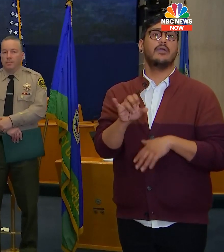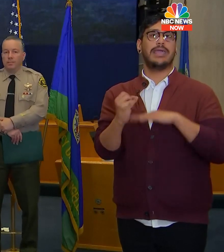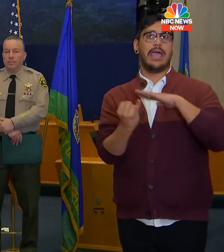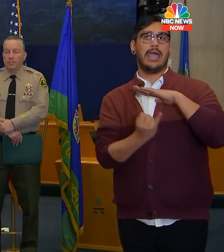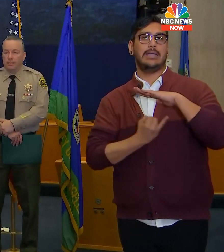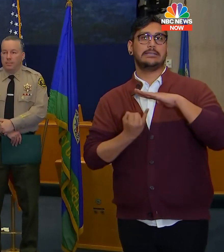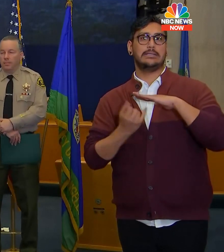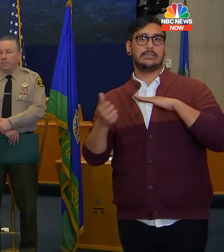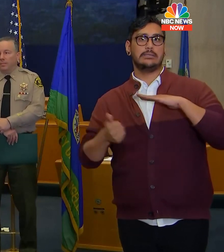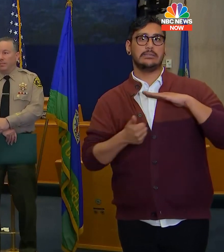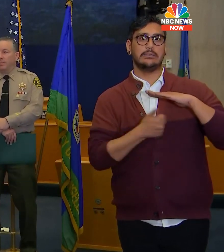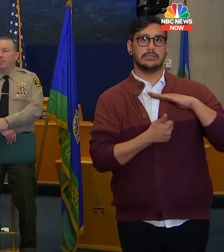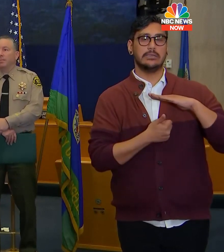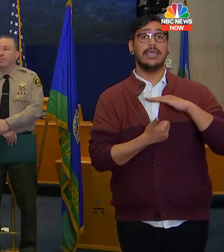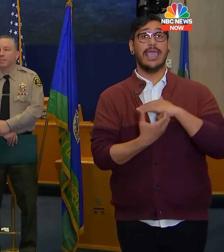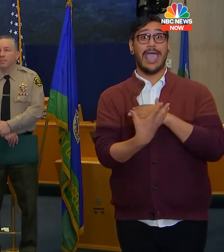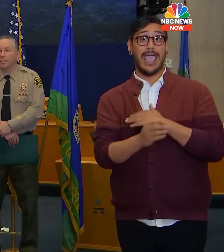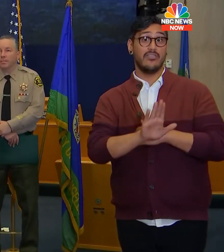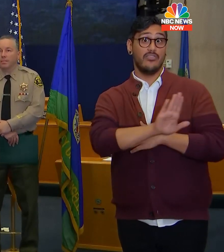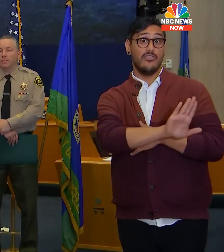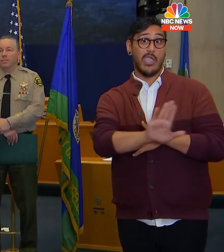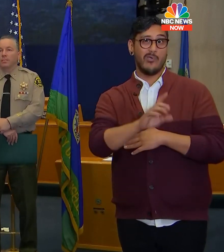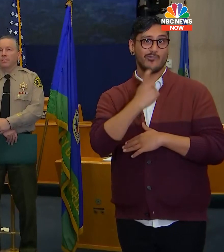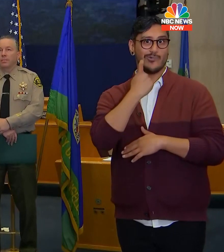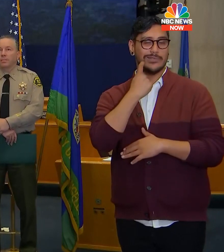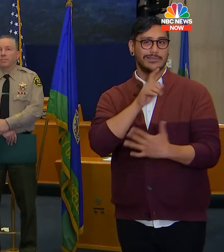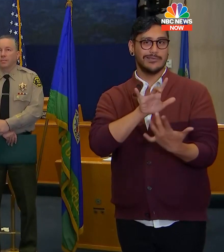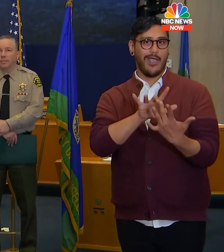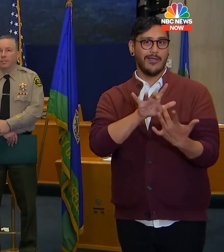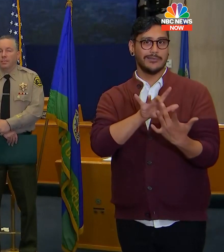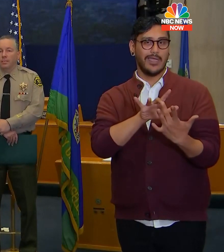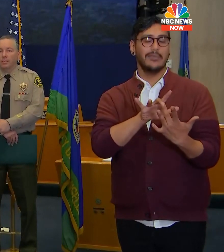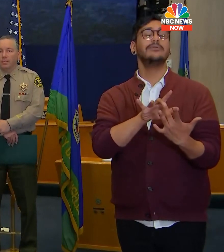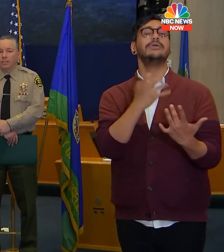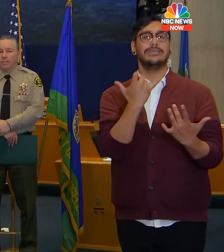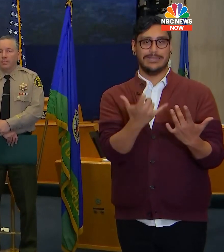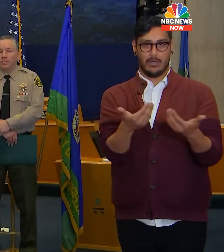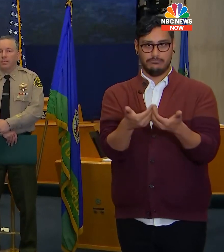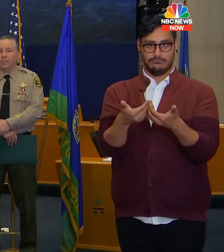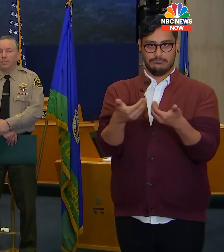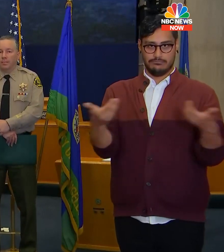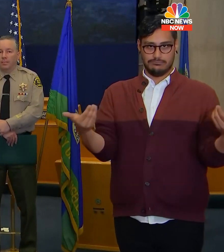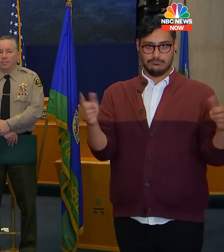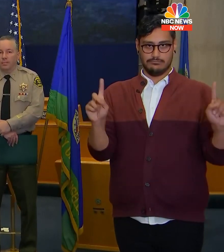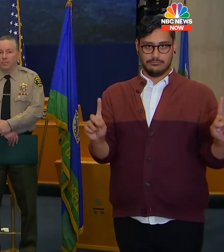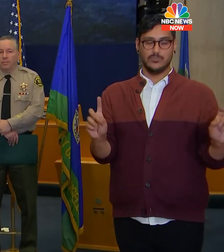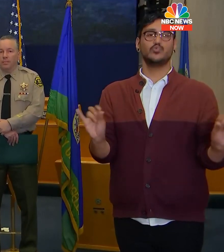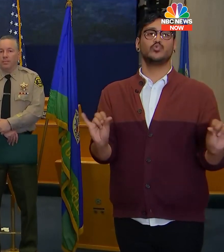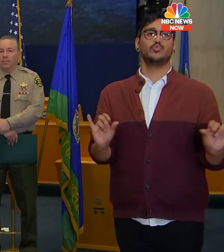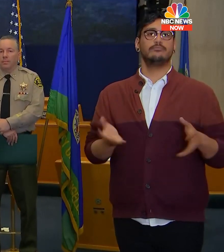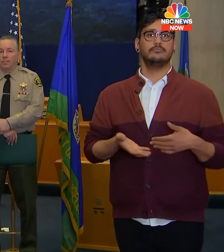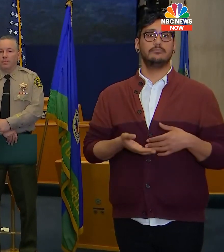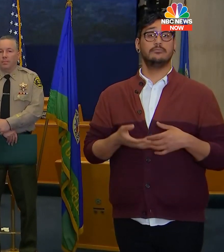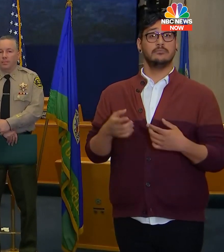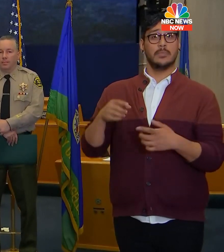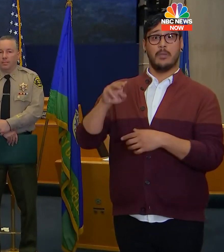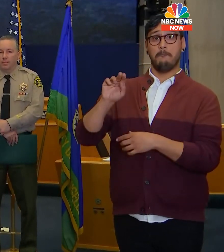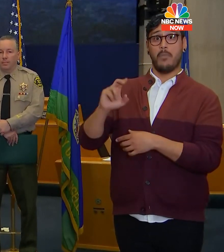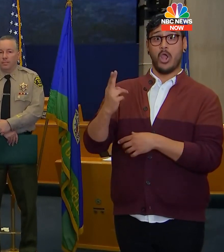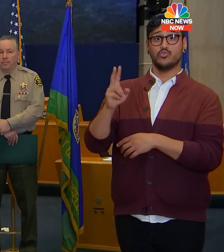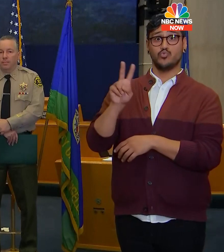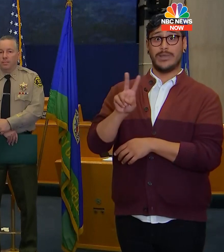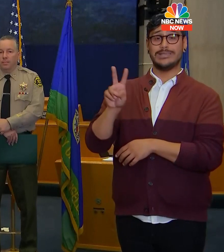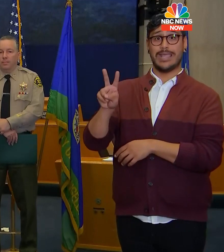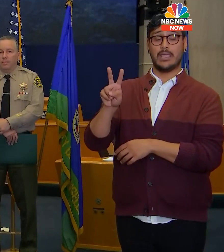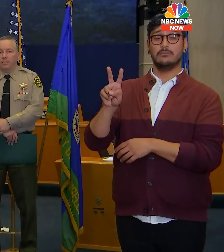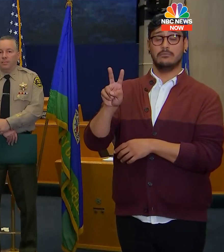aislados y a los contactos cercanos están en cuarentena. Hasta el 22 de marzo, alrededor